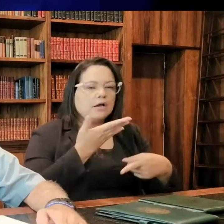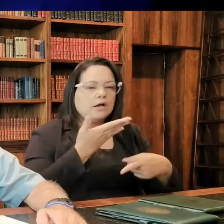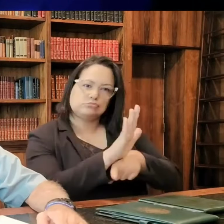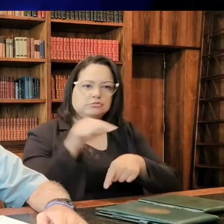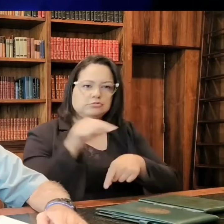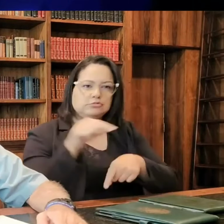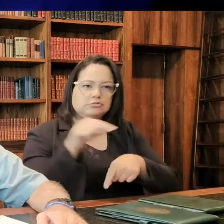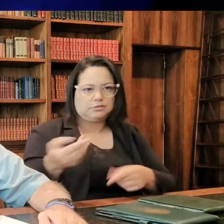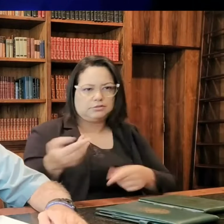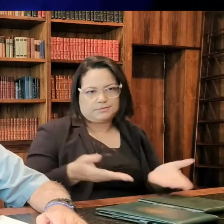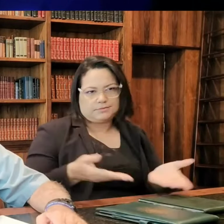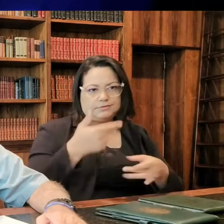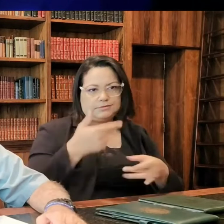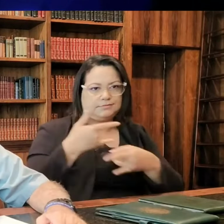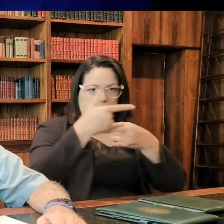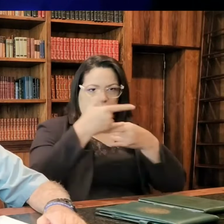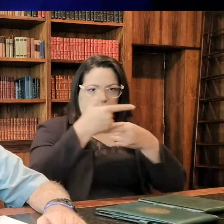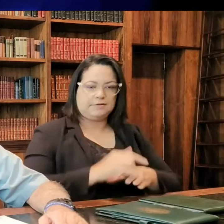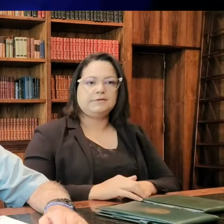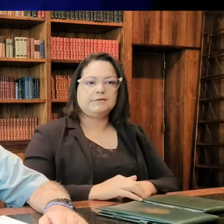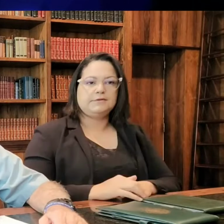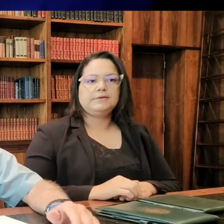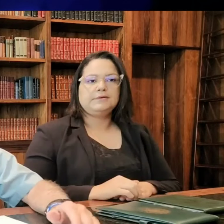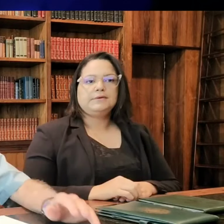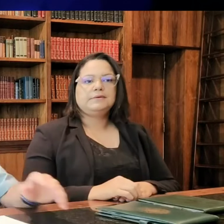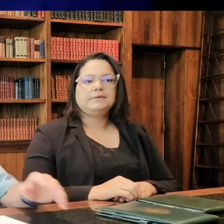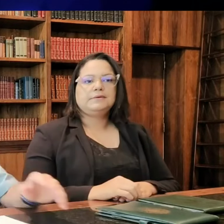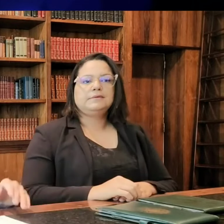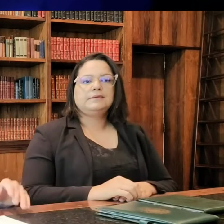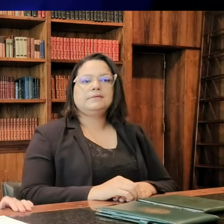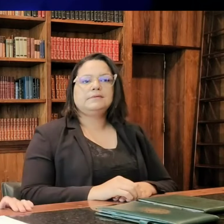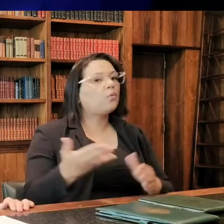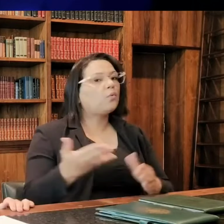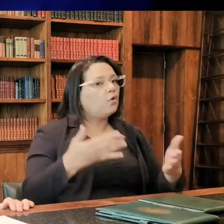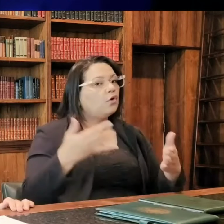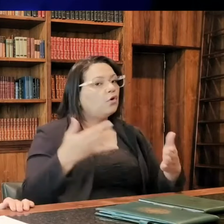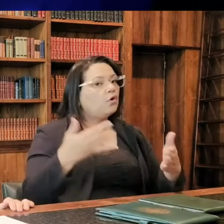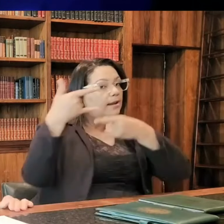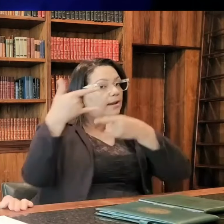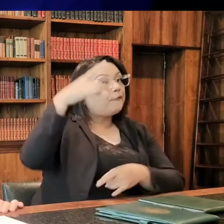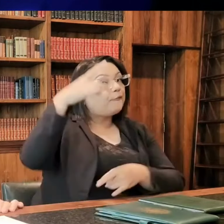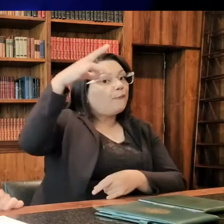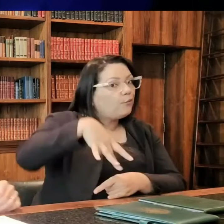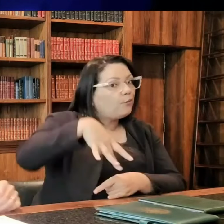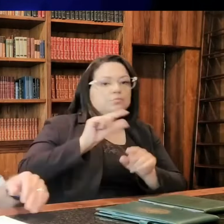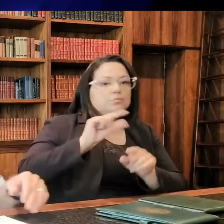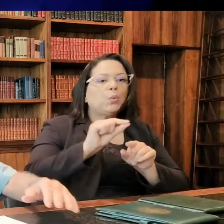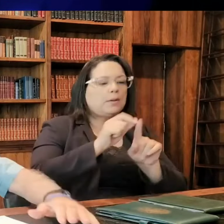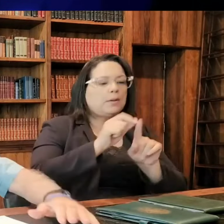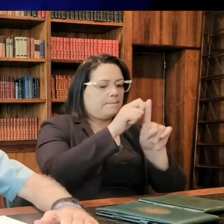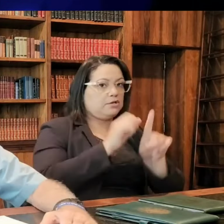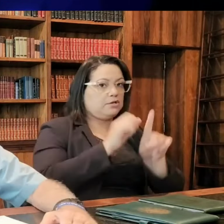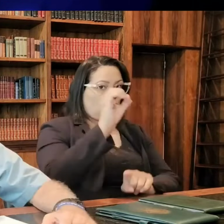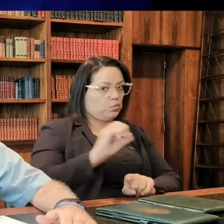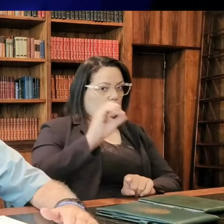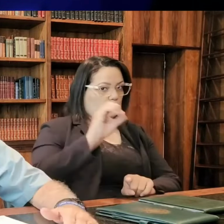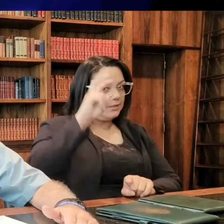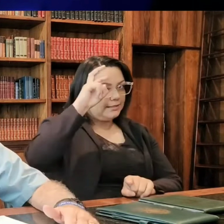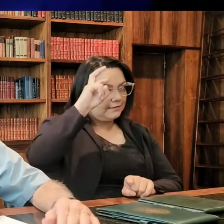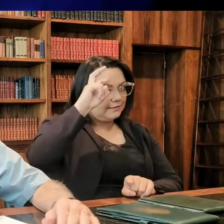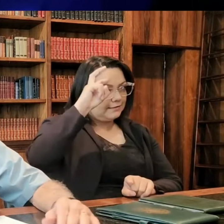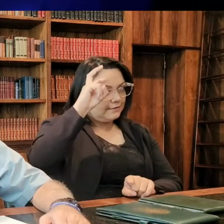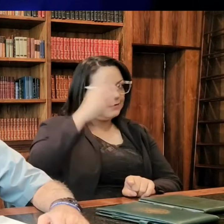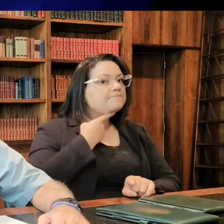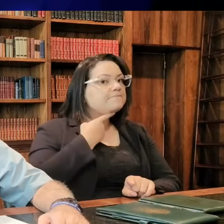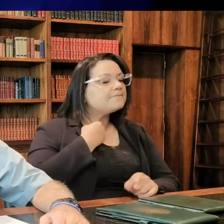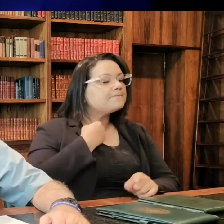aqui. A nossa última live desse ano foi no final de outubro, uma quinta-feira. Queria fazer essa